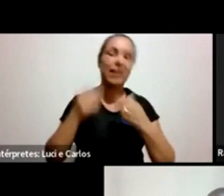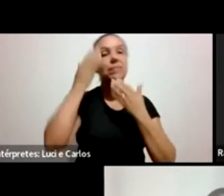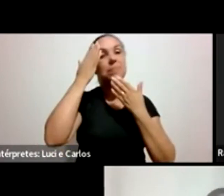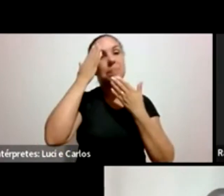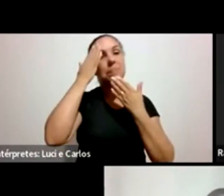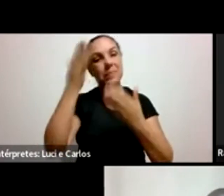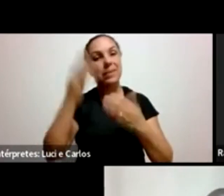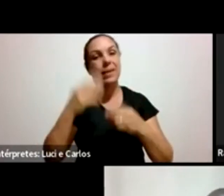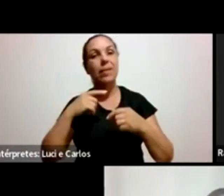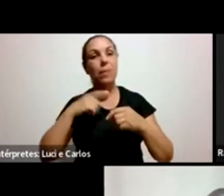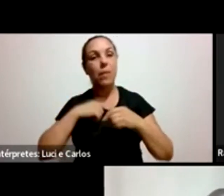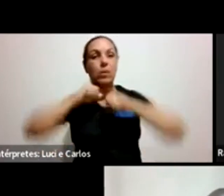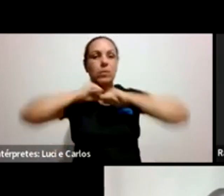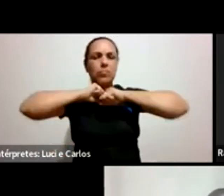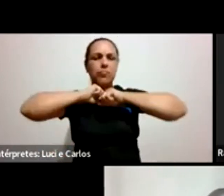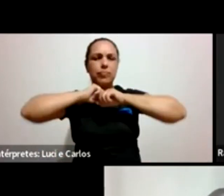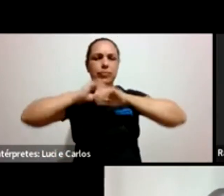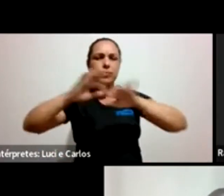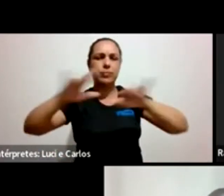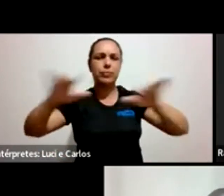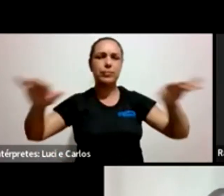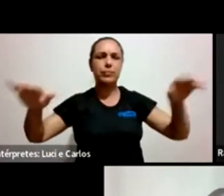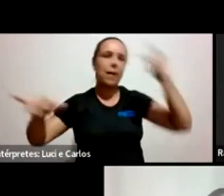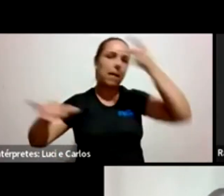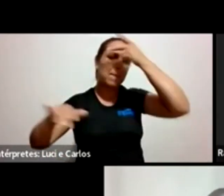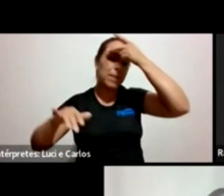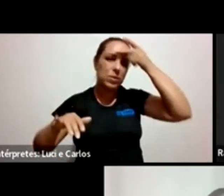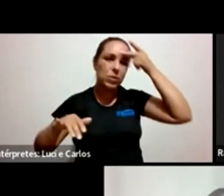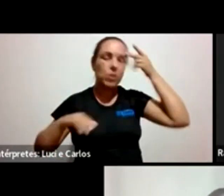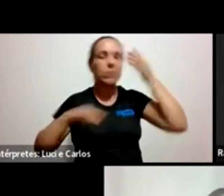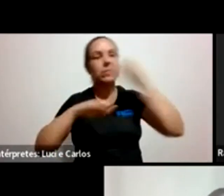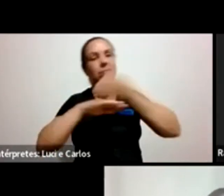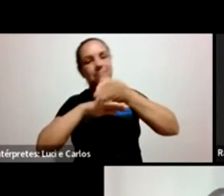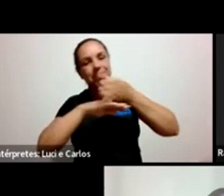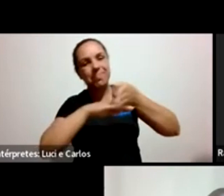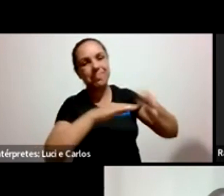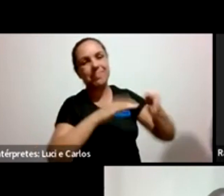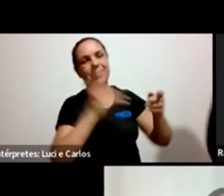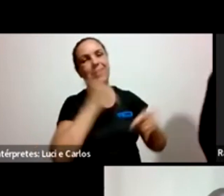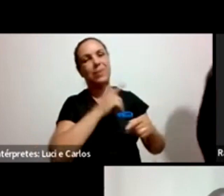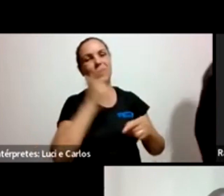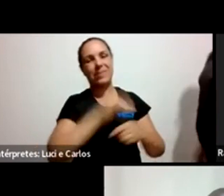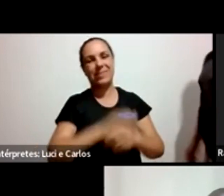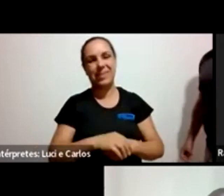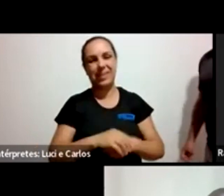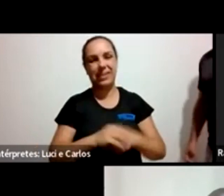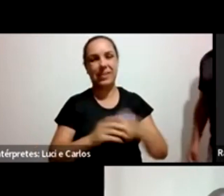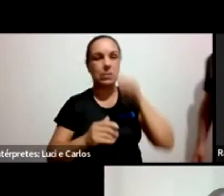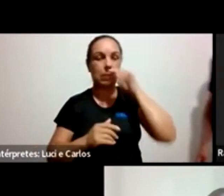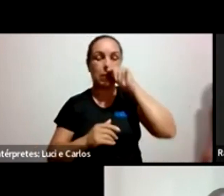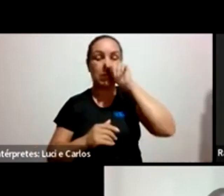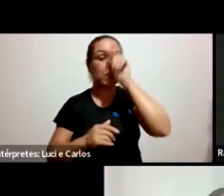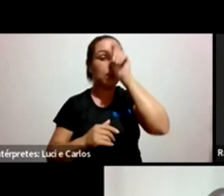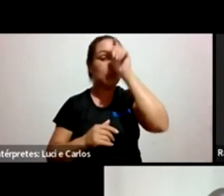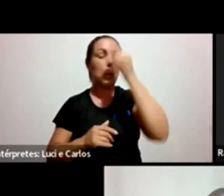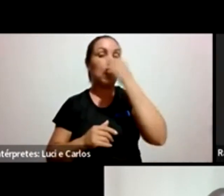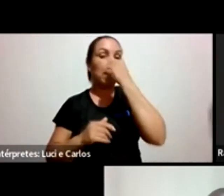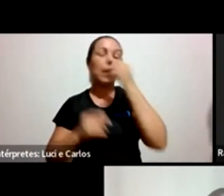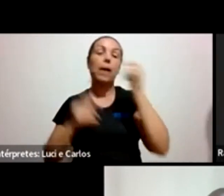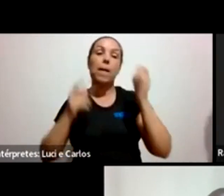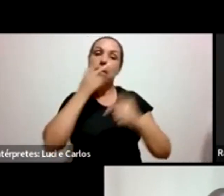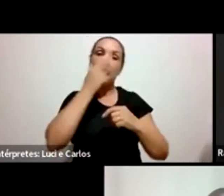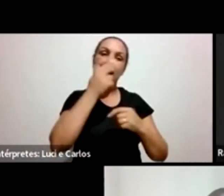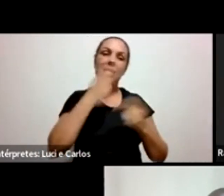tão importante de ajudar as pessoas a saber que muitas coisas que parecem insolúveis, ela tem